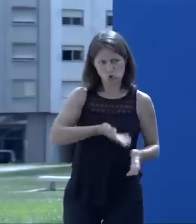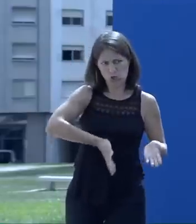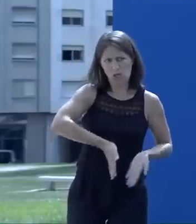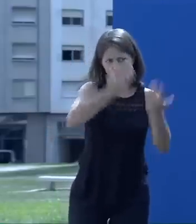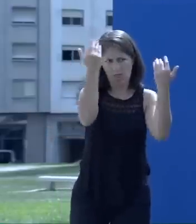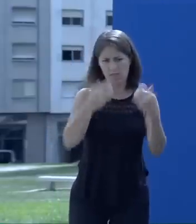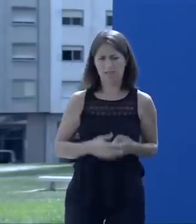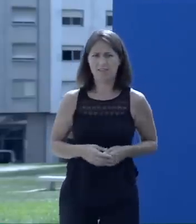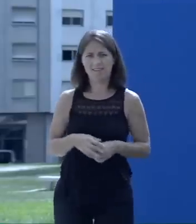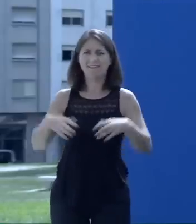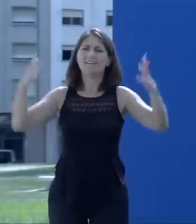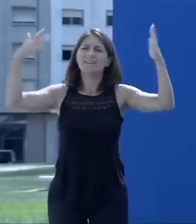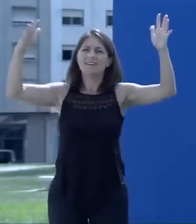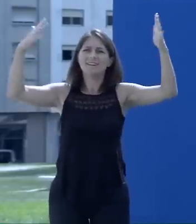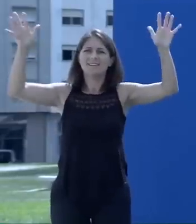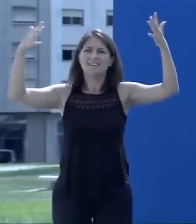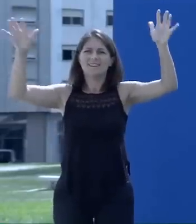tratan.